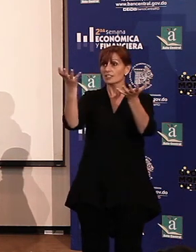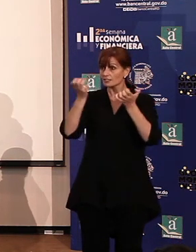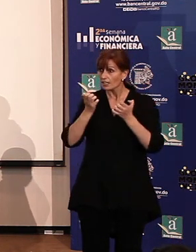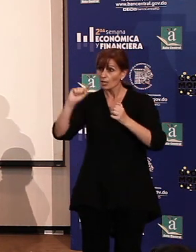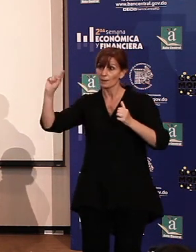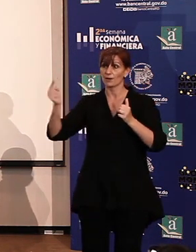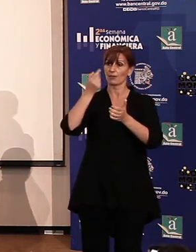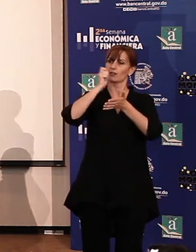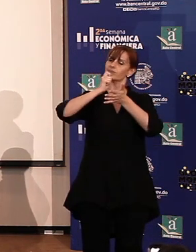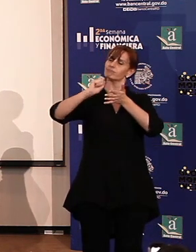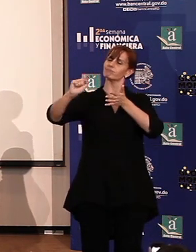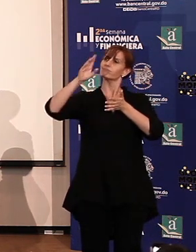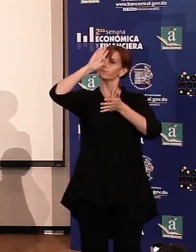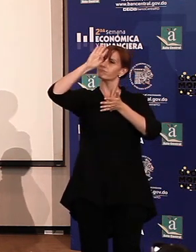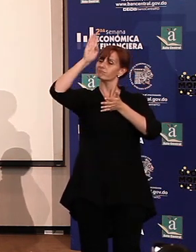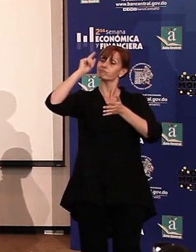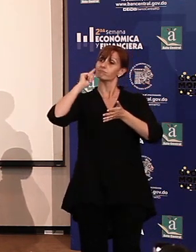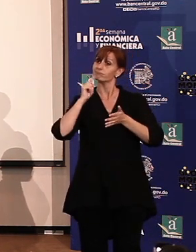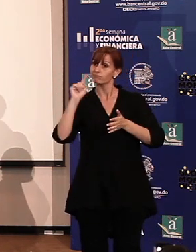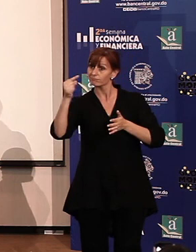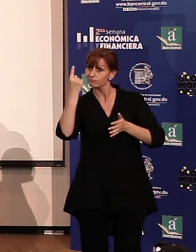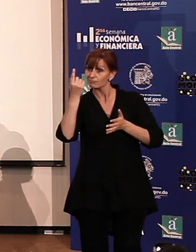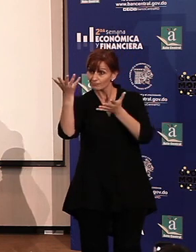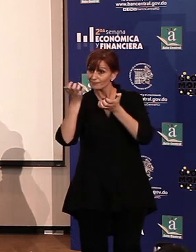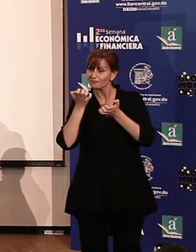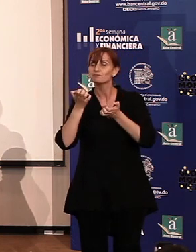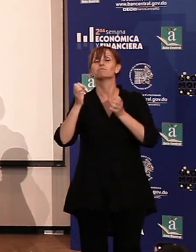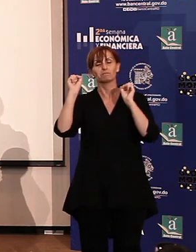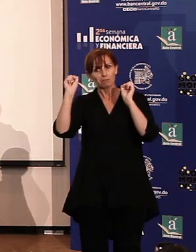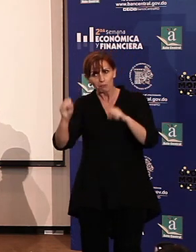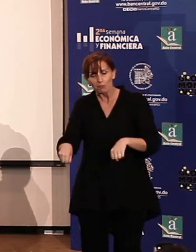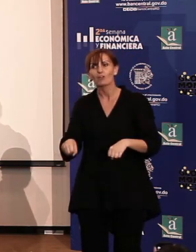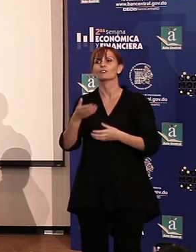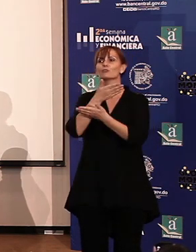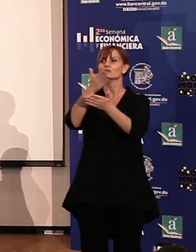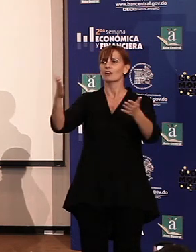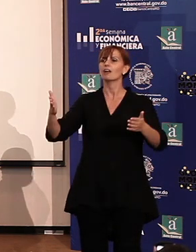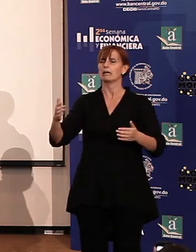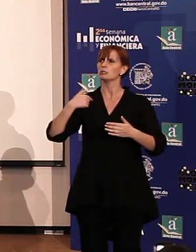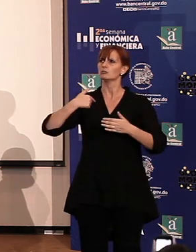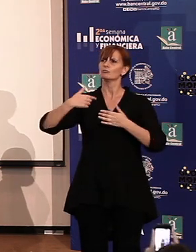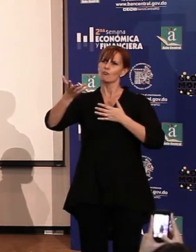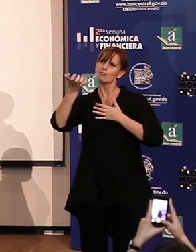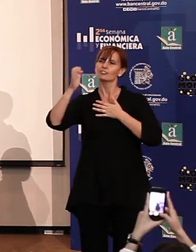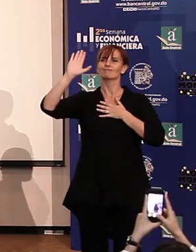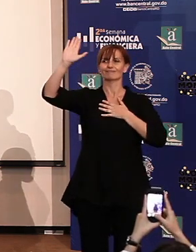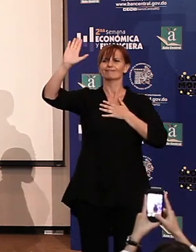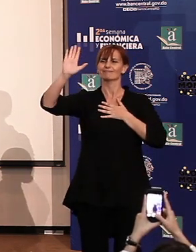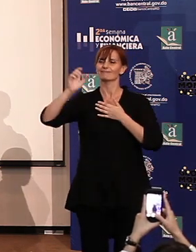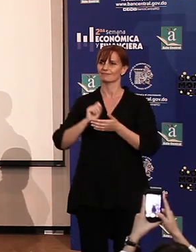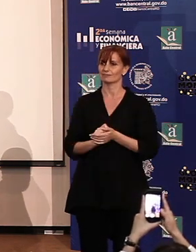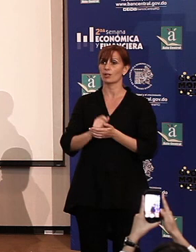dominicana sordo tenga la oportunidad de expresar sus cuentos y ingresar a este